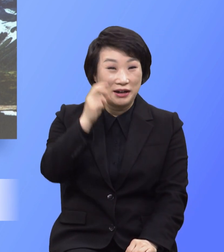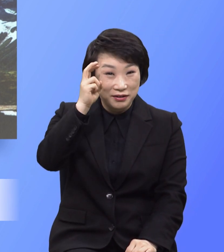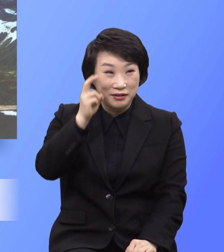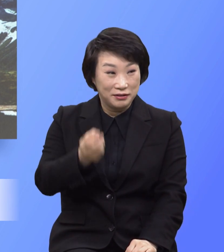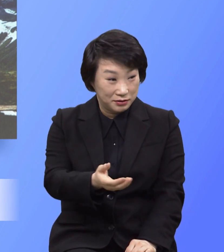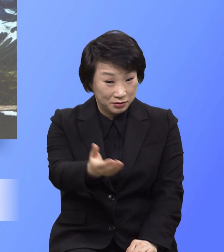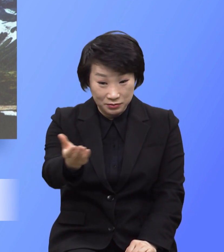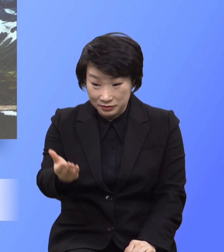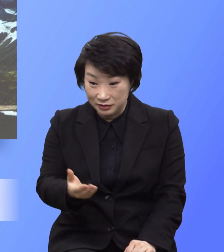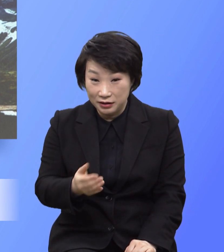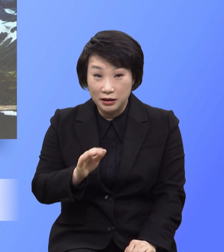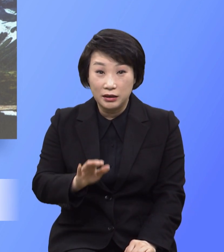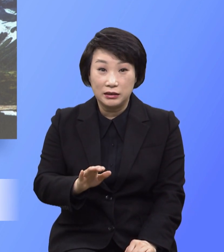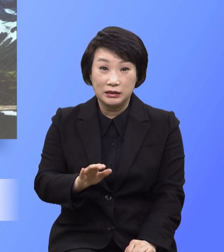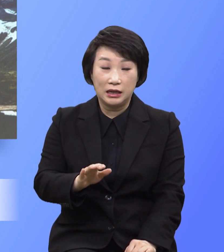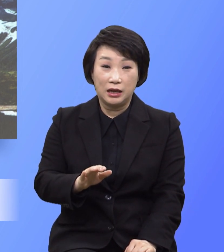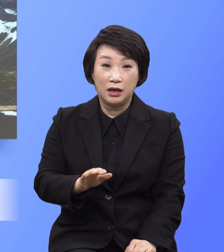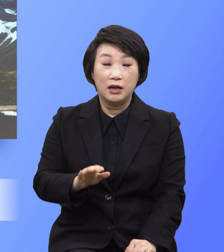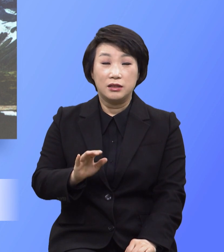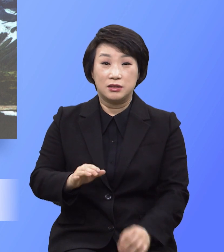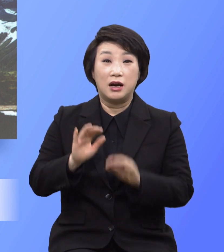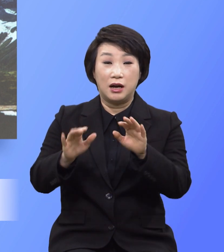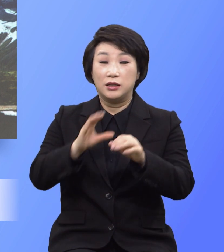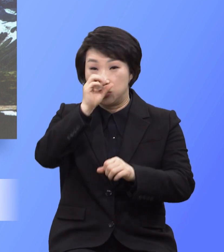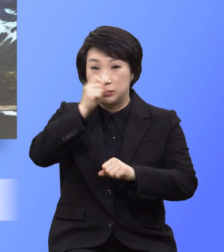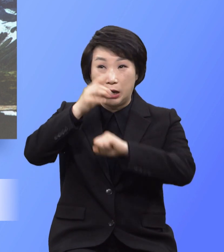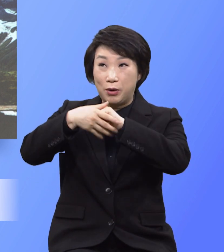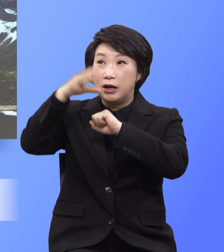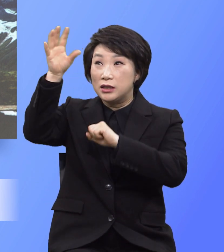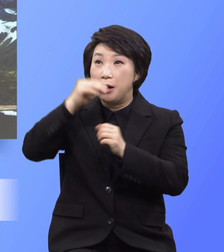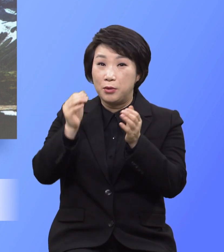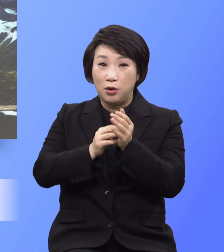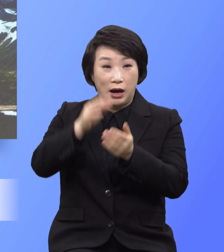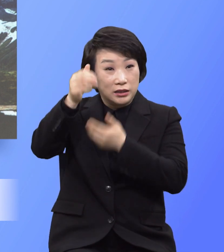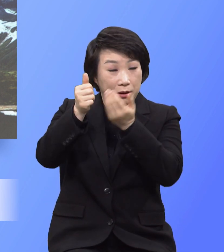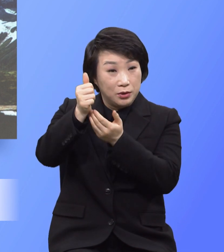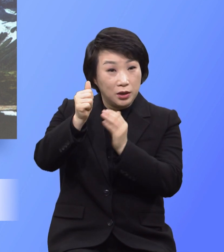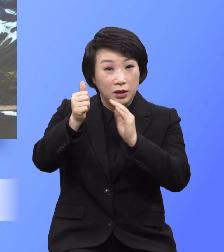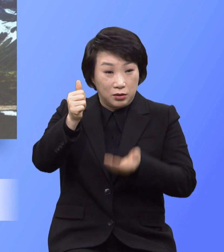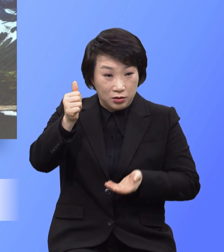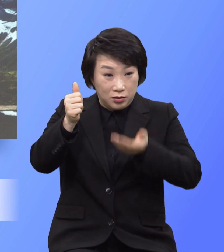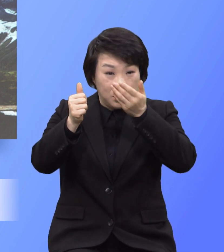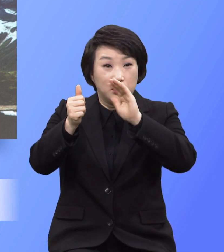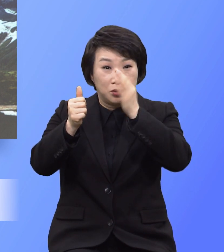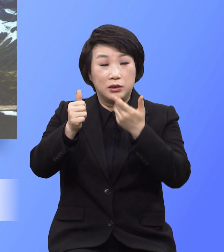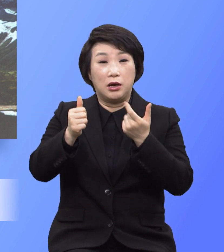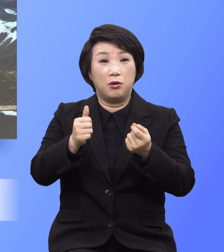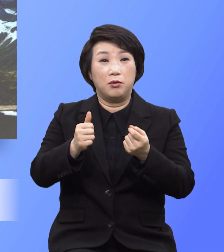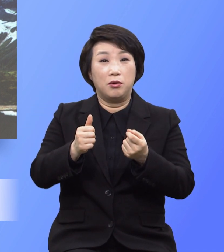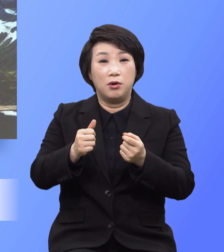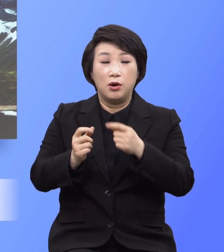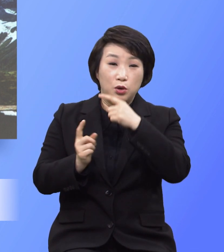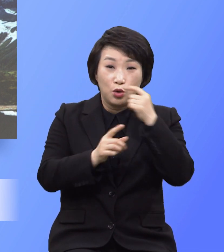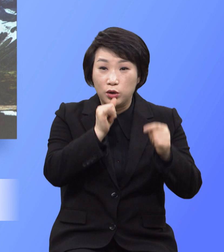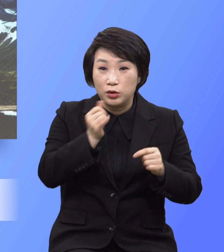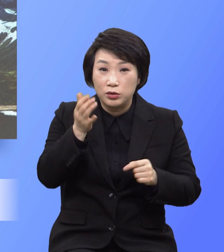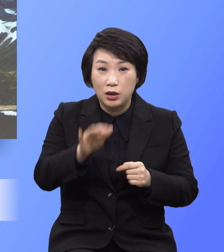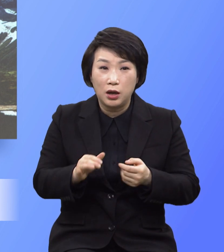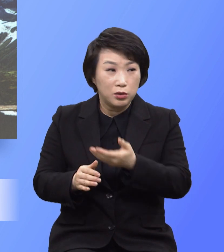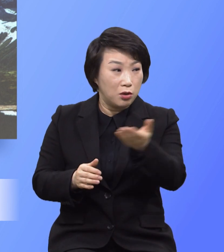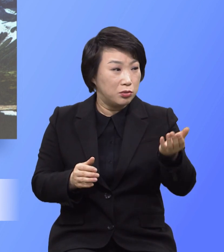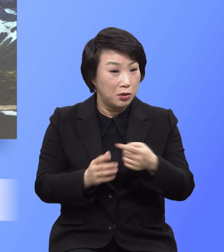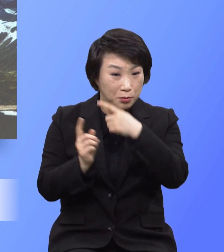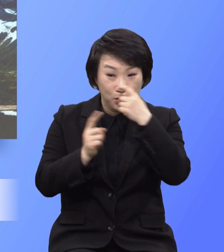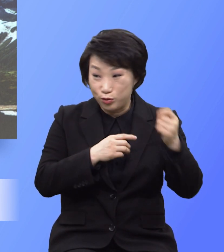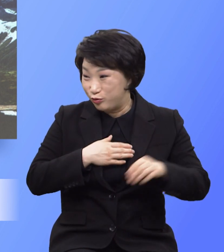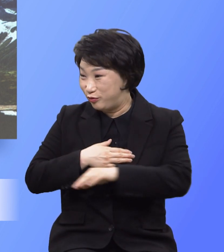아닙니까? 근데 과일 하나 먹었다고 하나님이 된다고 말할 때 거기에 미혹될